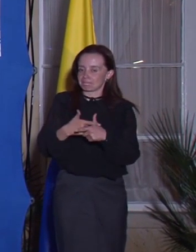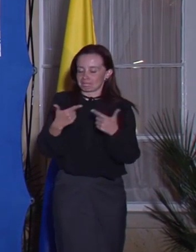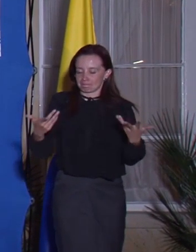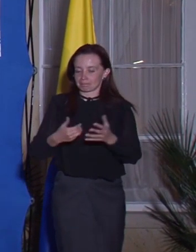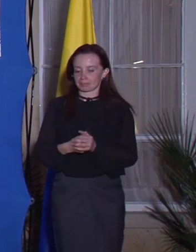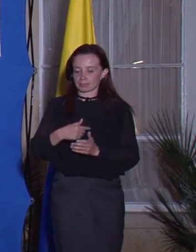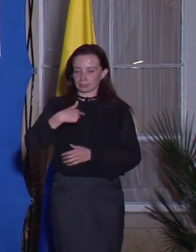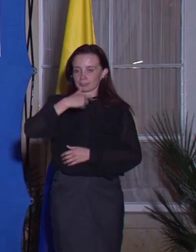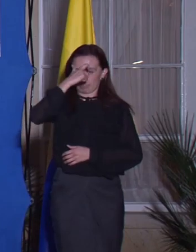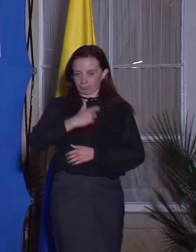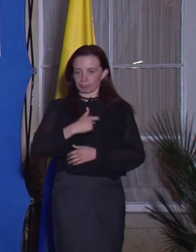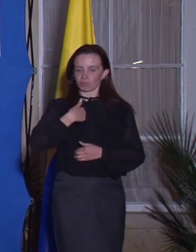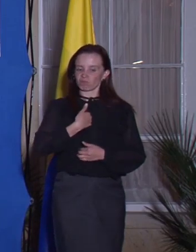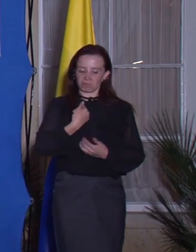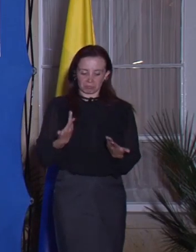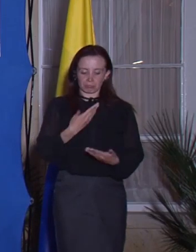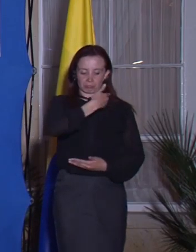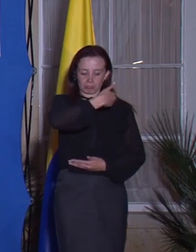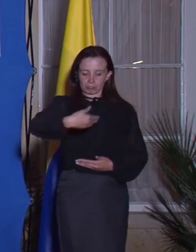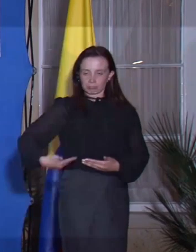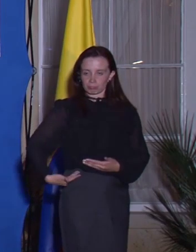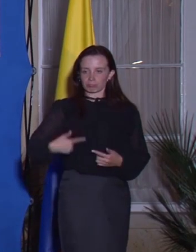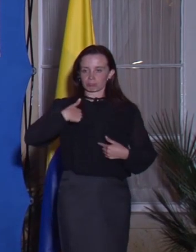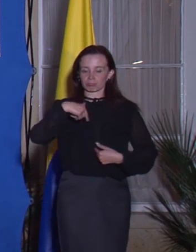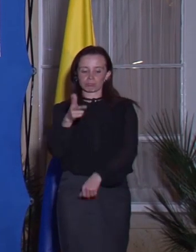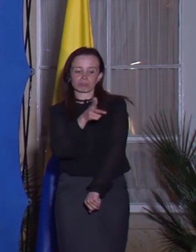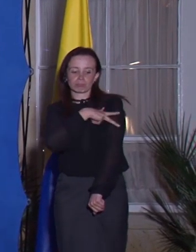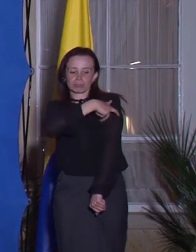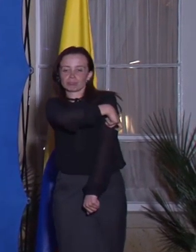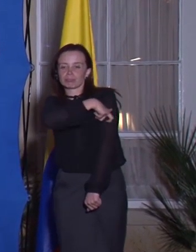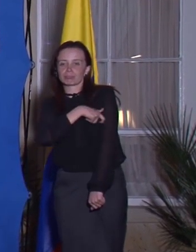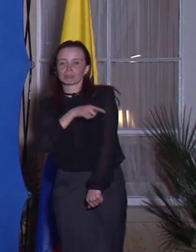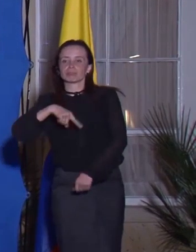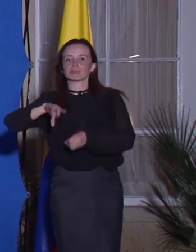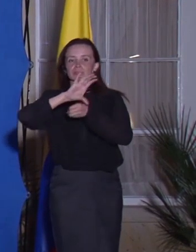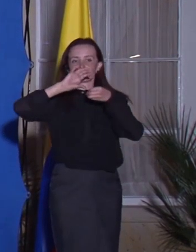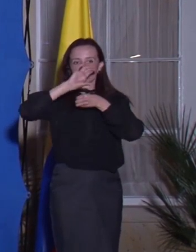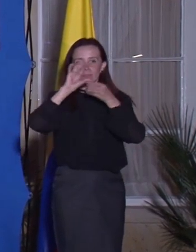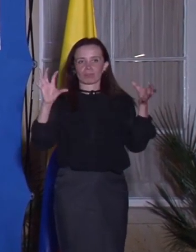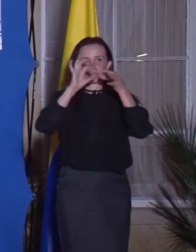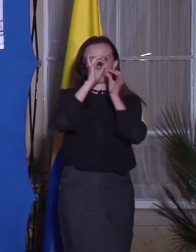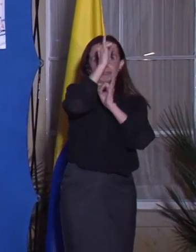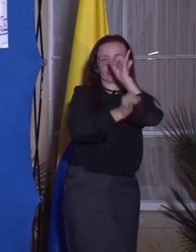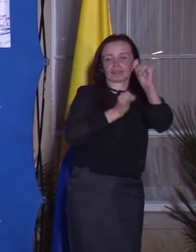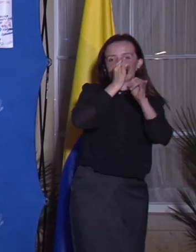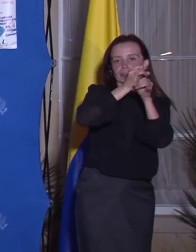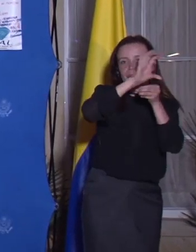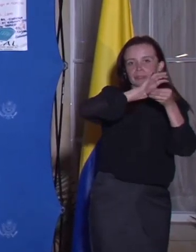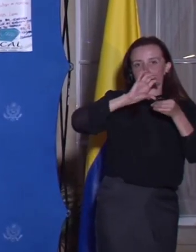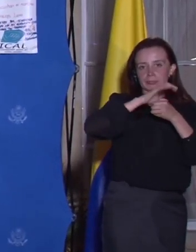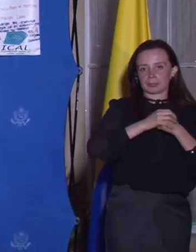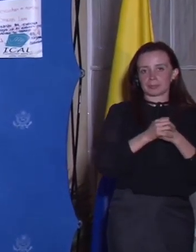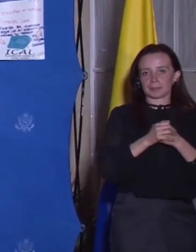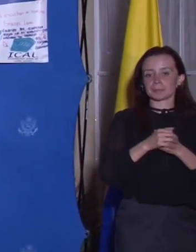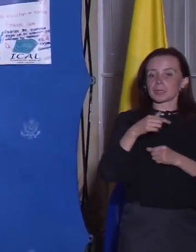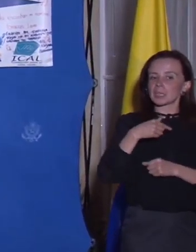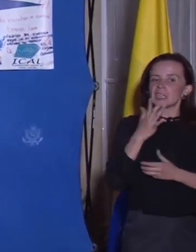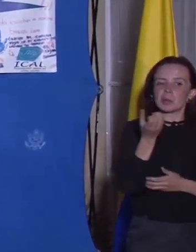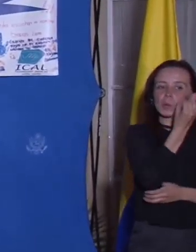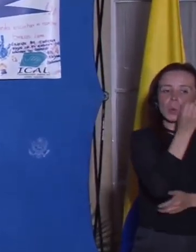Entonces, soy la presidenta del Comité de las Ciudades Hermanas Internacionales. Hay